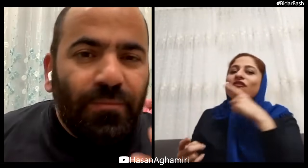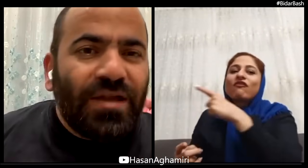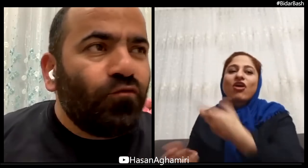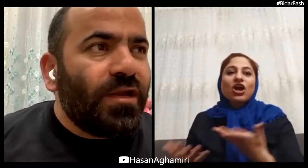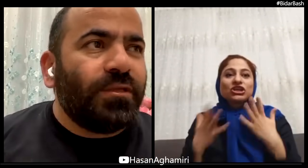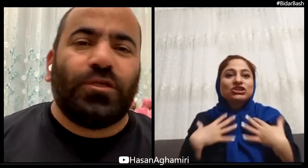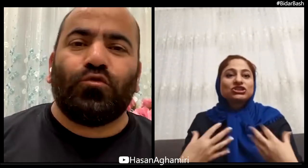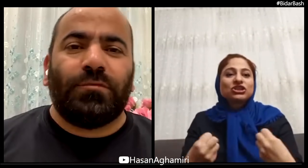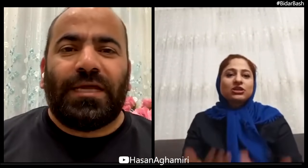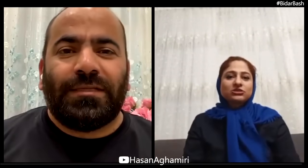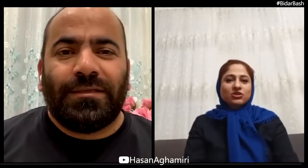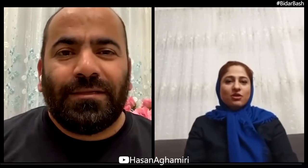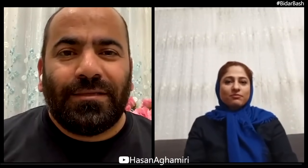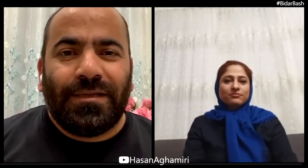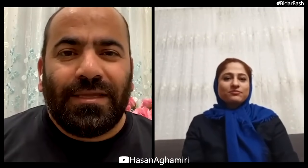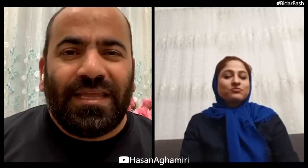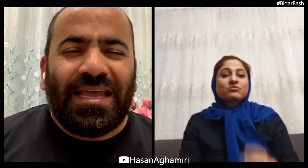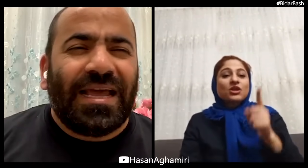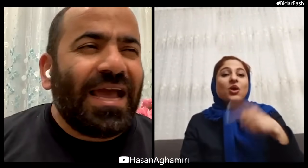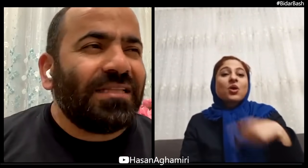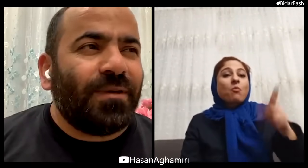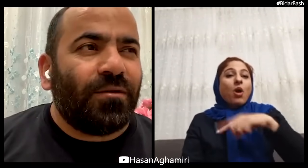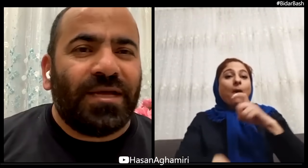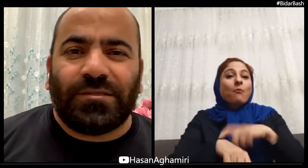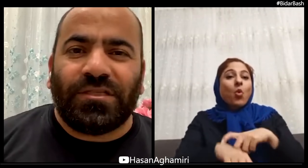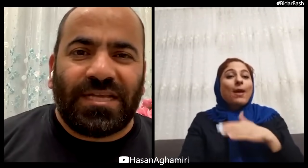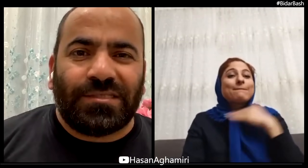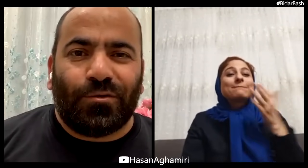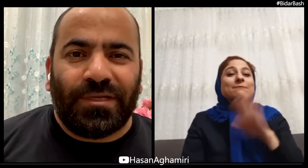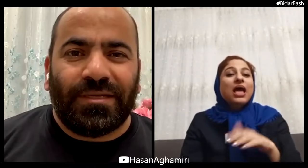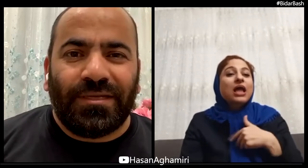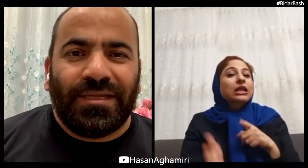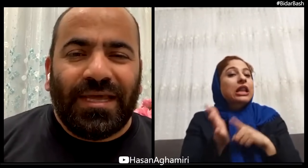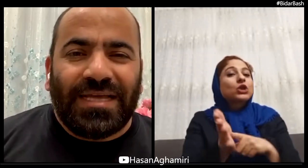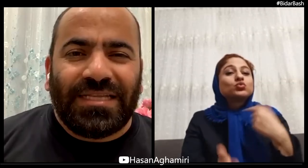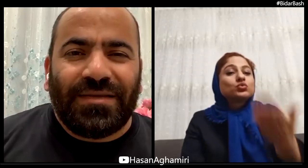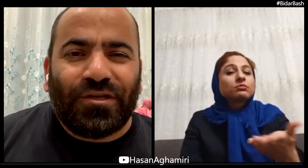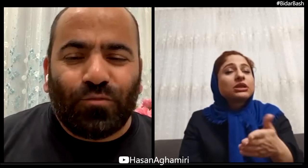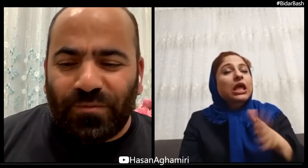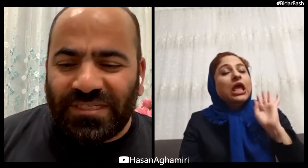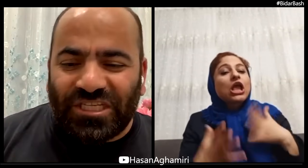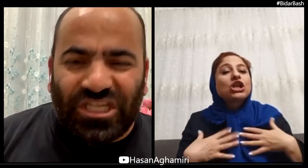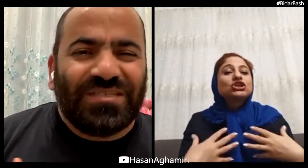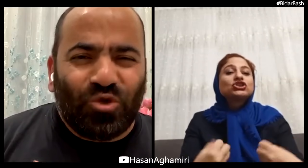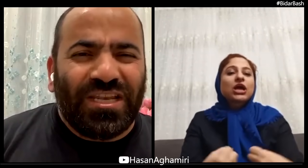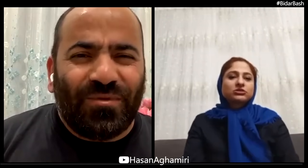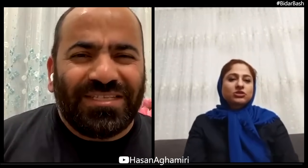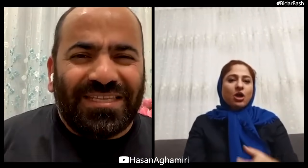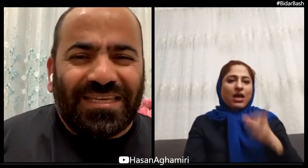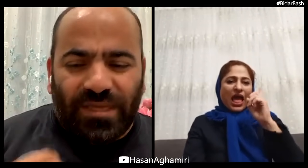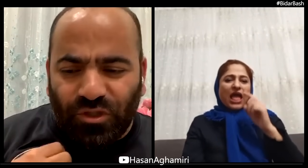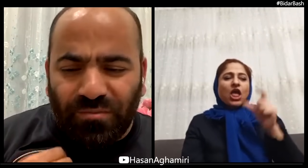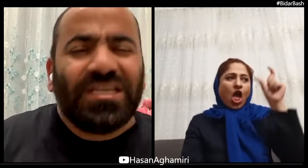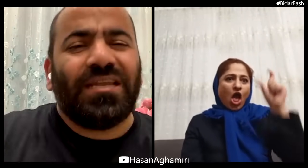موقع مرگ اون رو بهت نشون میدن، انقدر برای بعضی جذابه، اصلا دیگه براش مهم نیست که جسم، چون